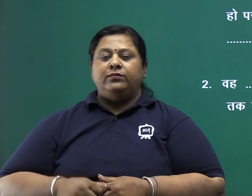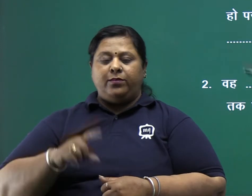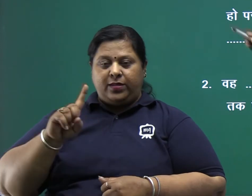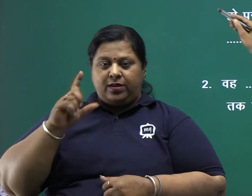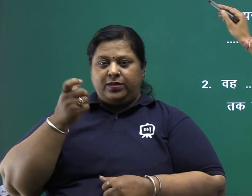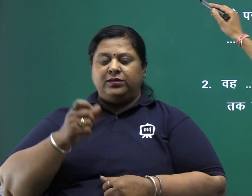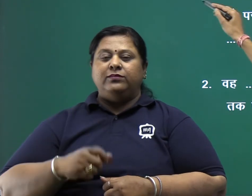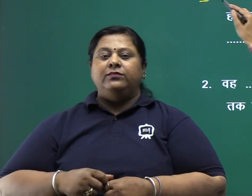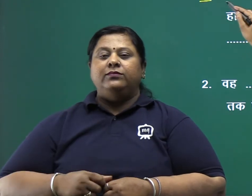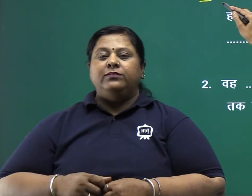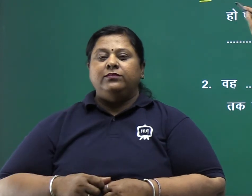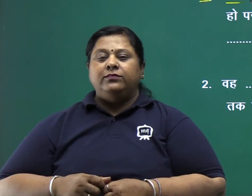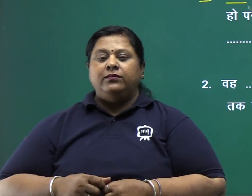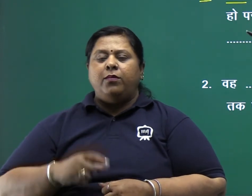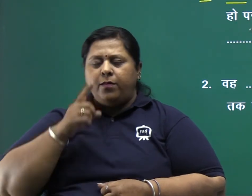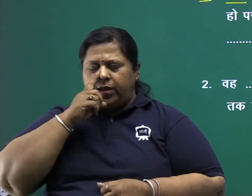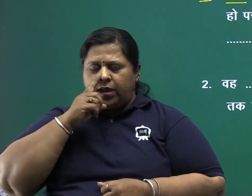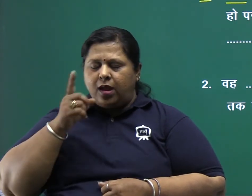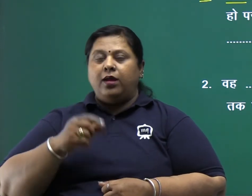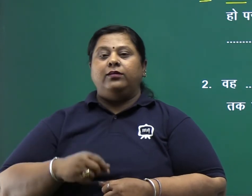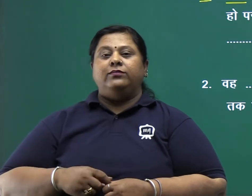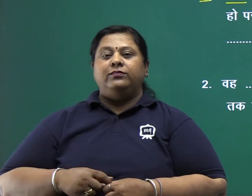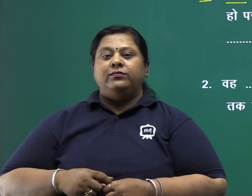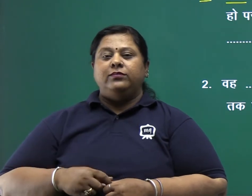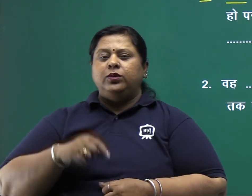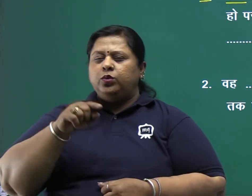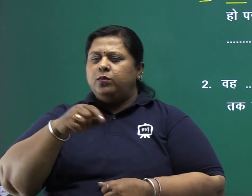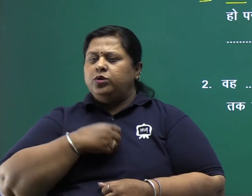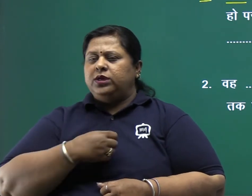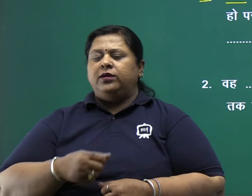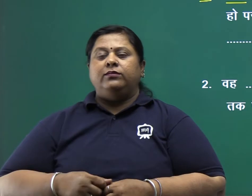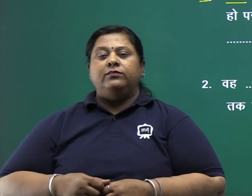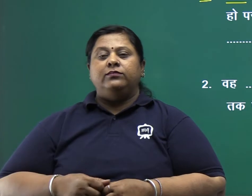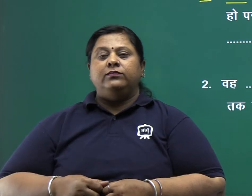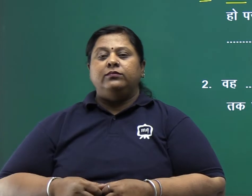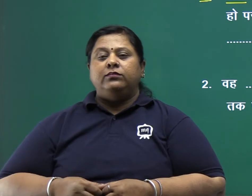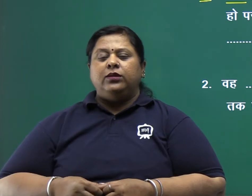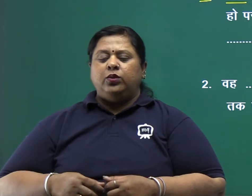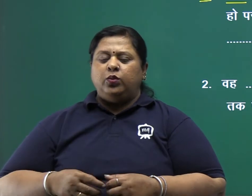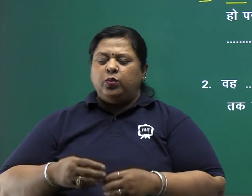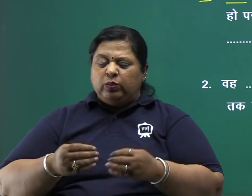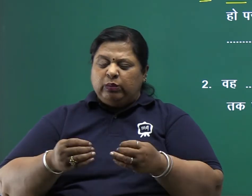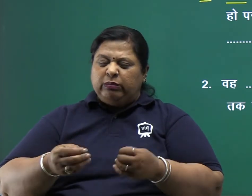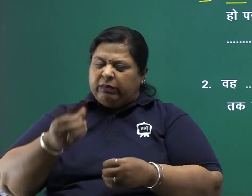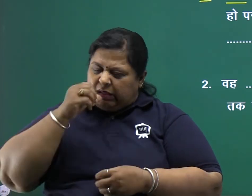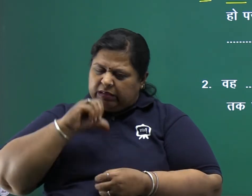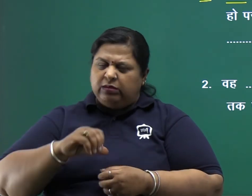पहला प्रश्न, मैया तुम मुझे दूध पिलाती हो